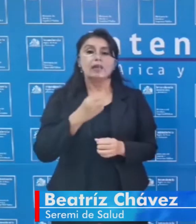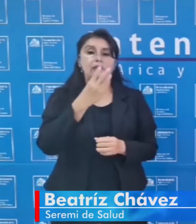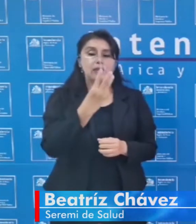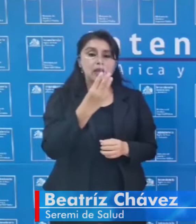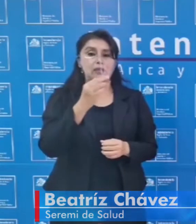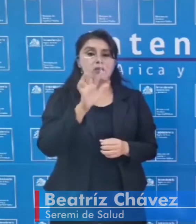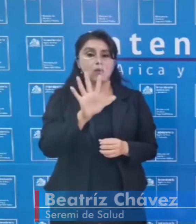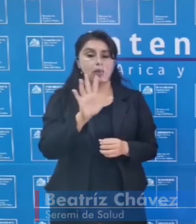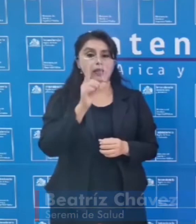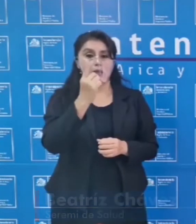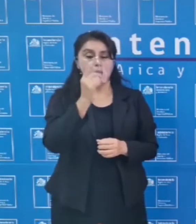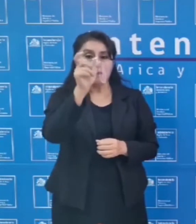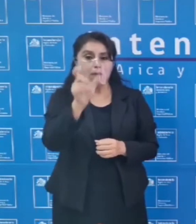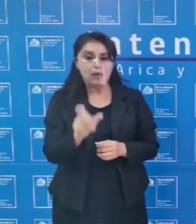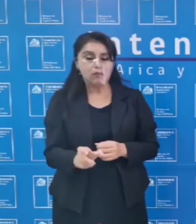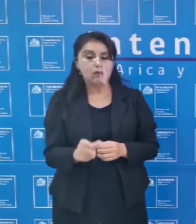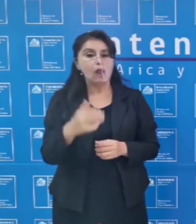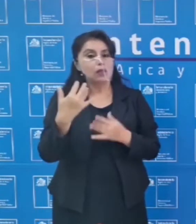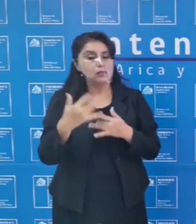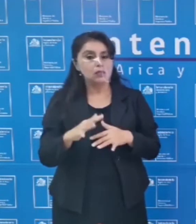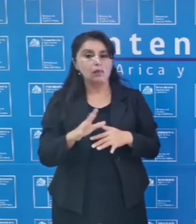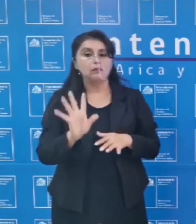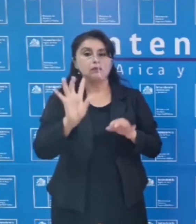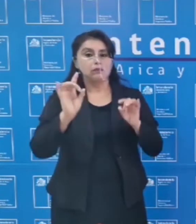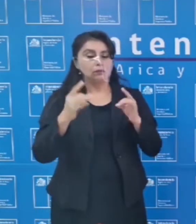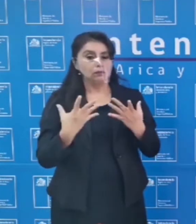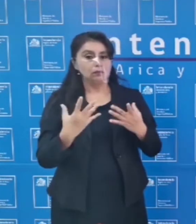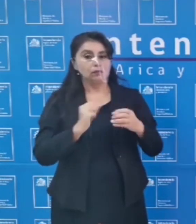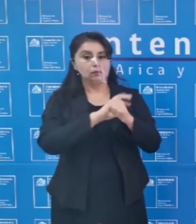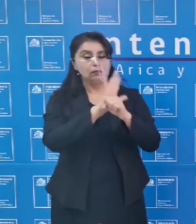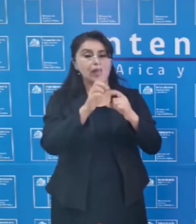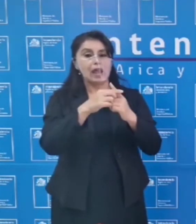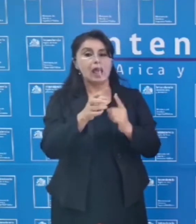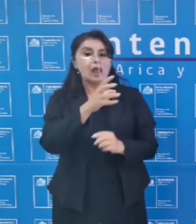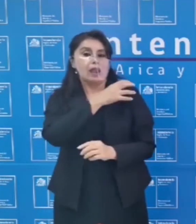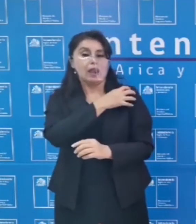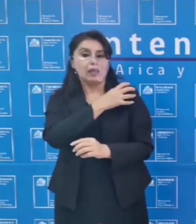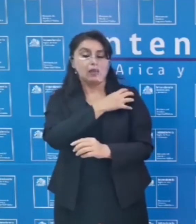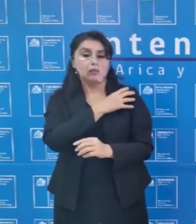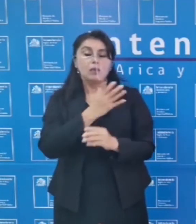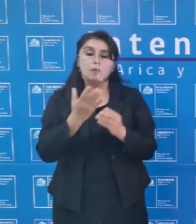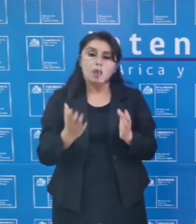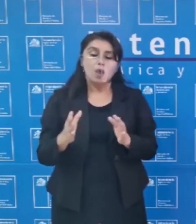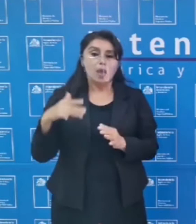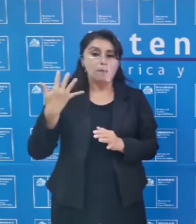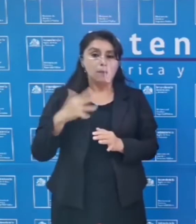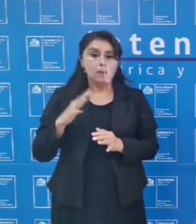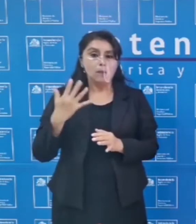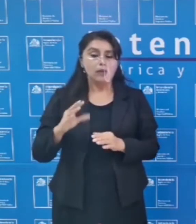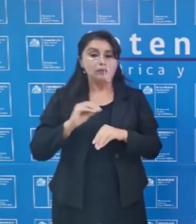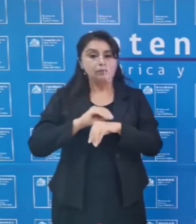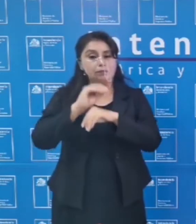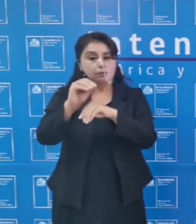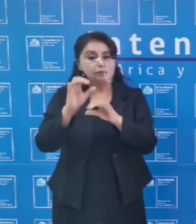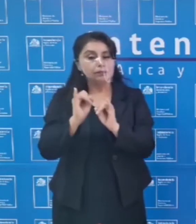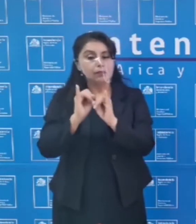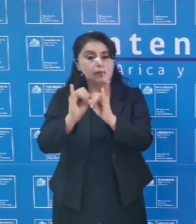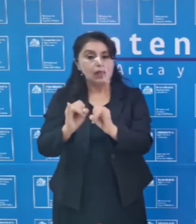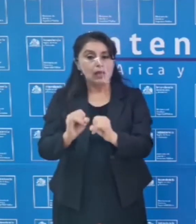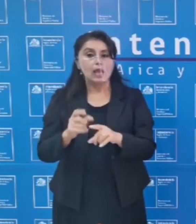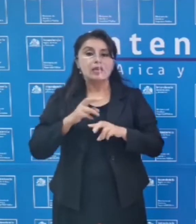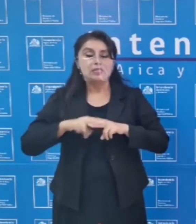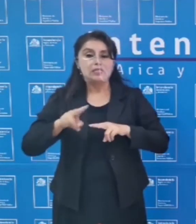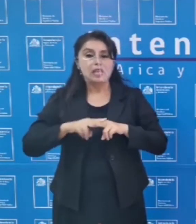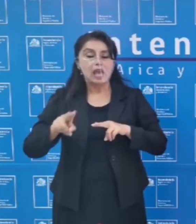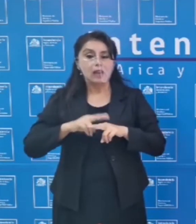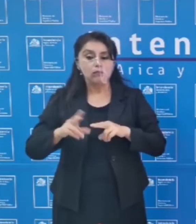en total contagiados con COVID positivo en nuestra región. Pero es importante mencionar que se procesaron y